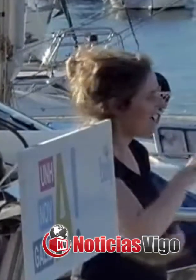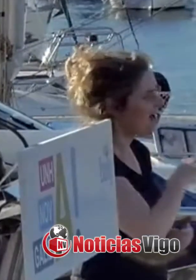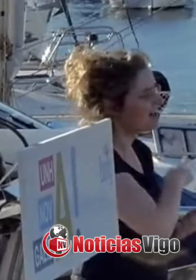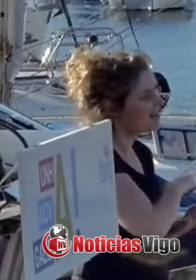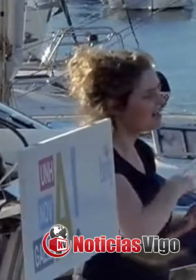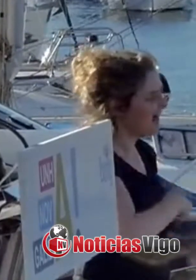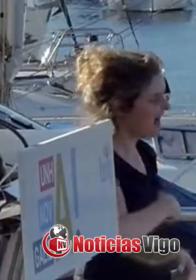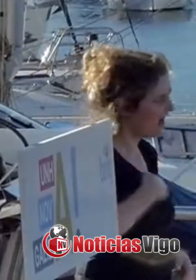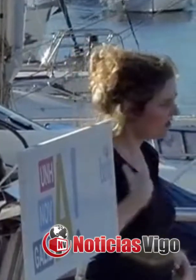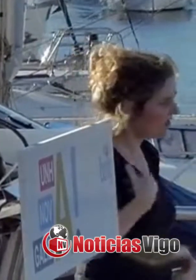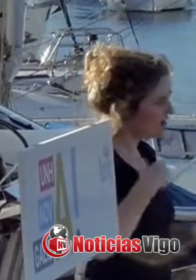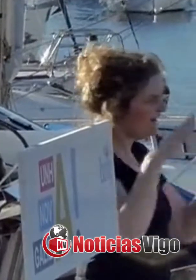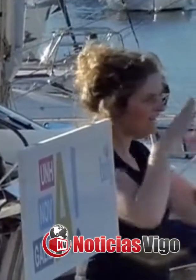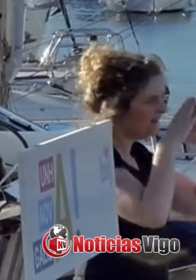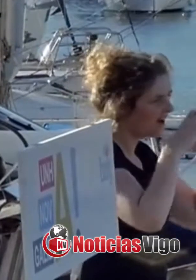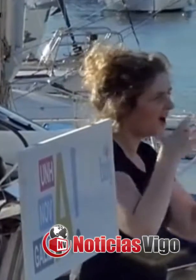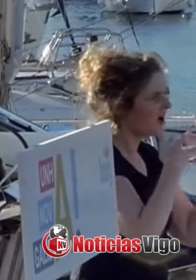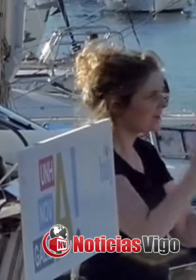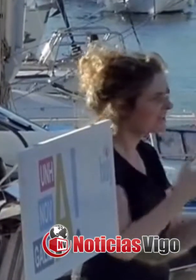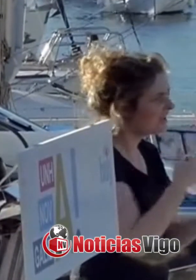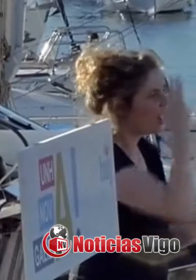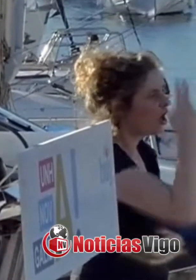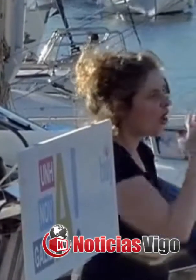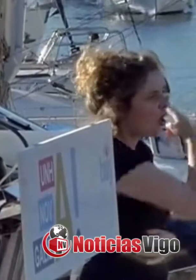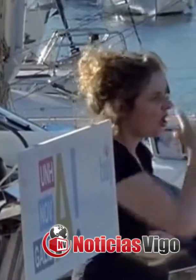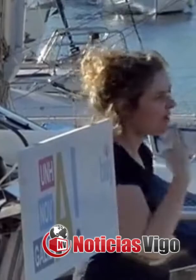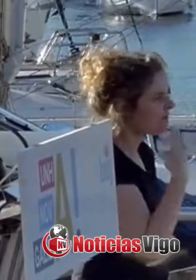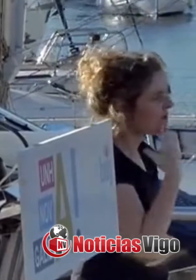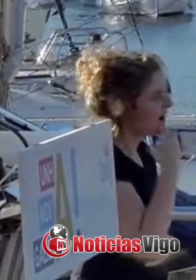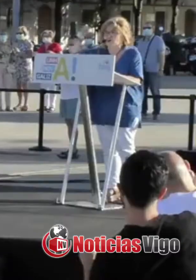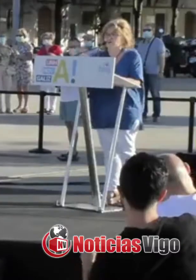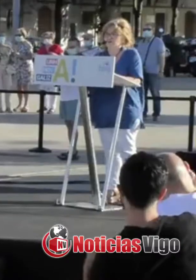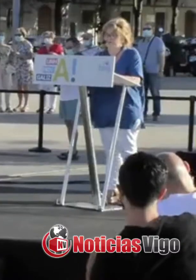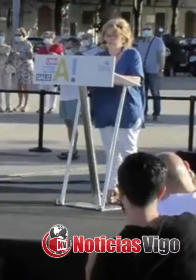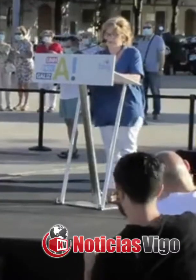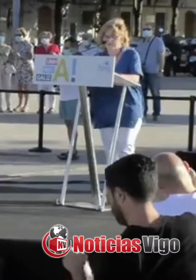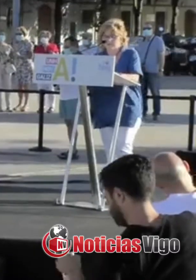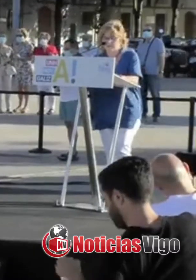nacionalista, feminista, loitadora e comprometida, Ana